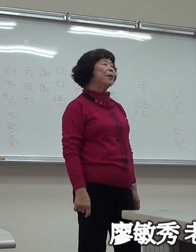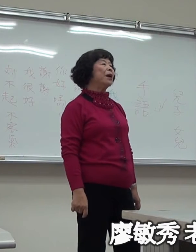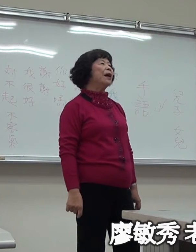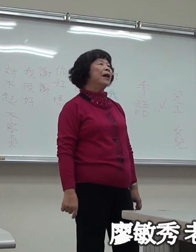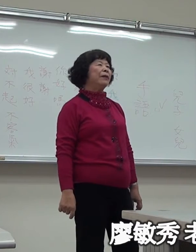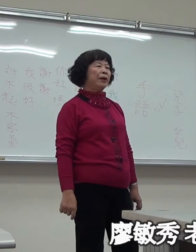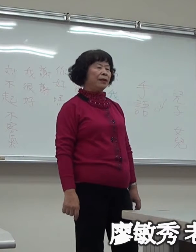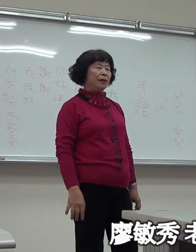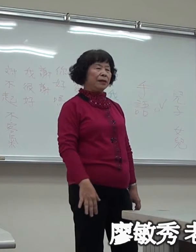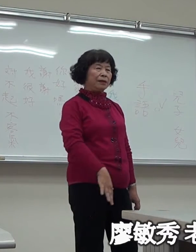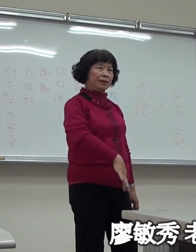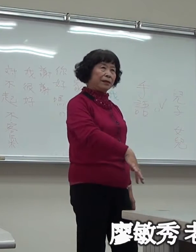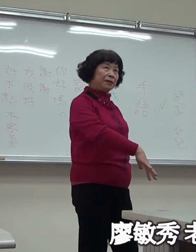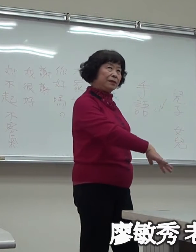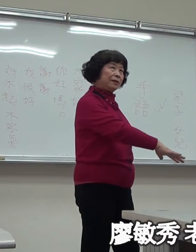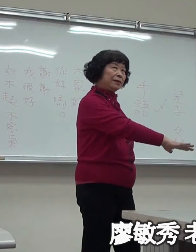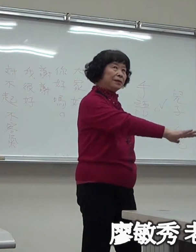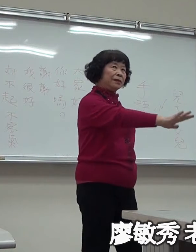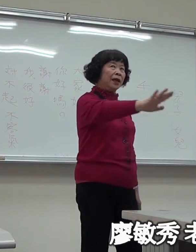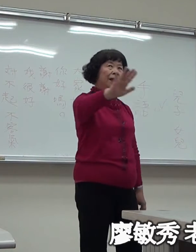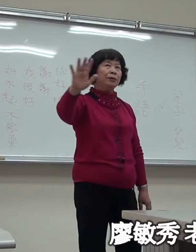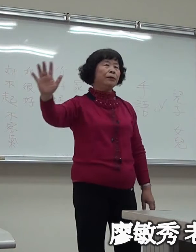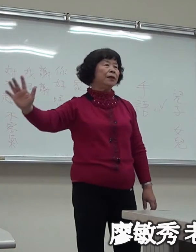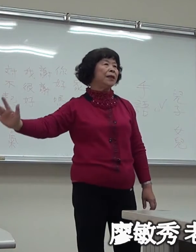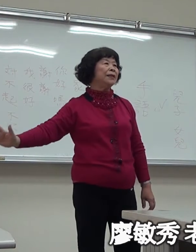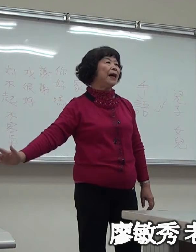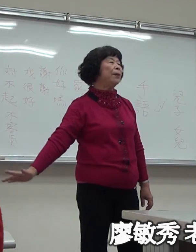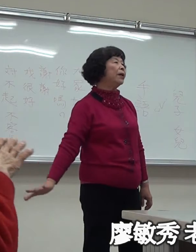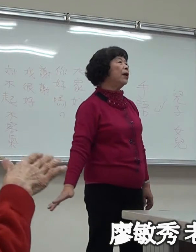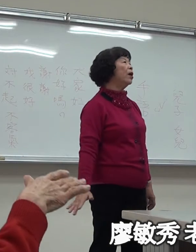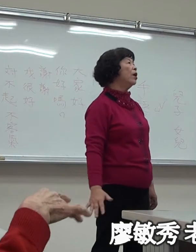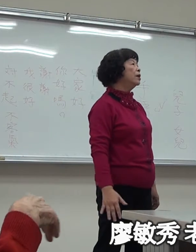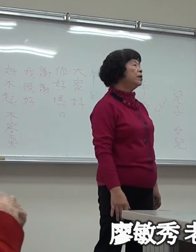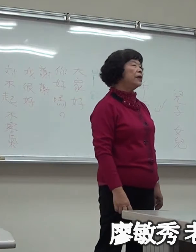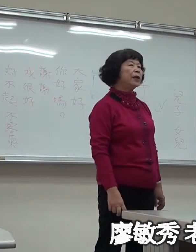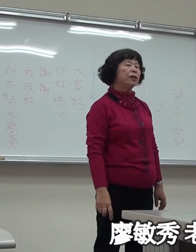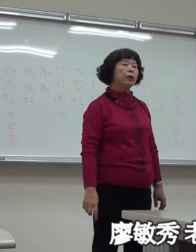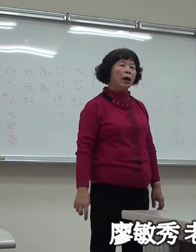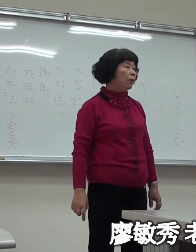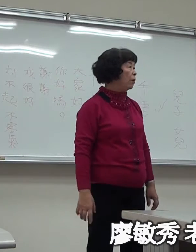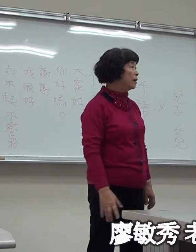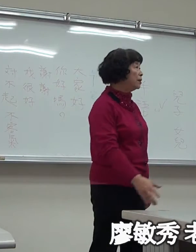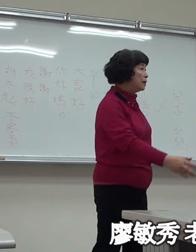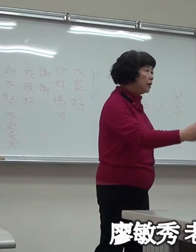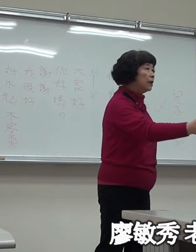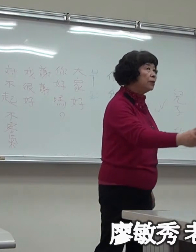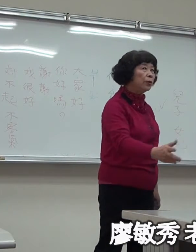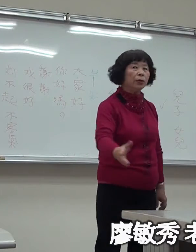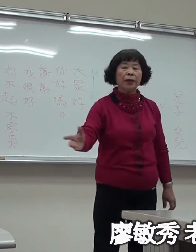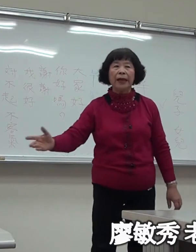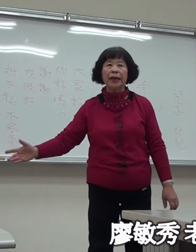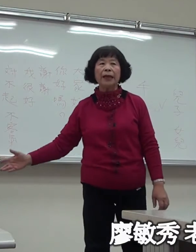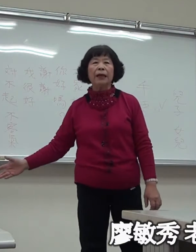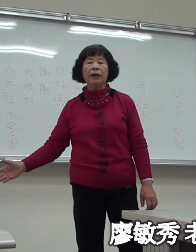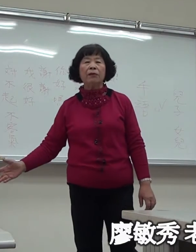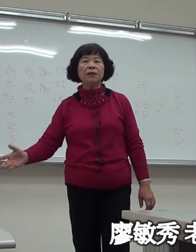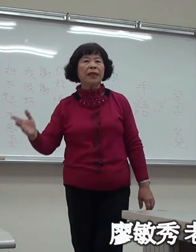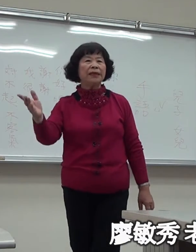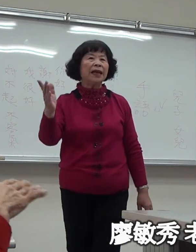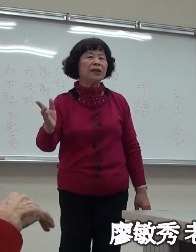么？因为很多听障朋友就觉得说啊，我们姓陈最多呢。我们姓陈的上